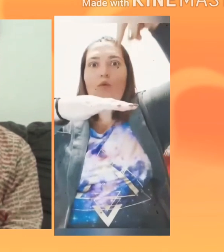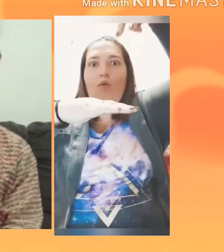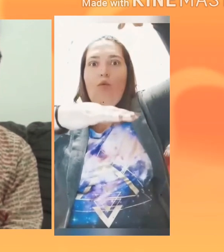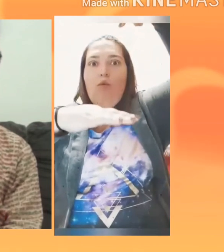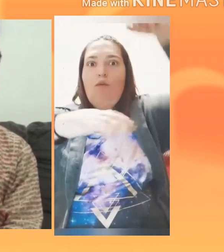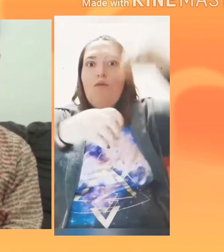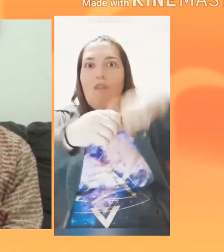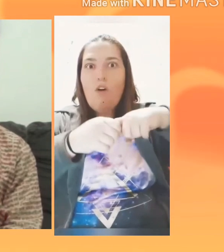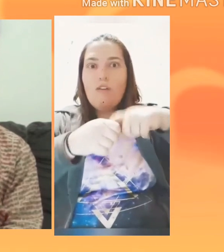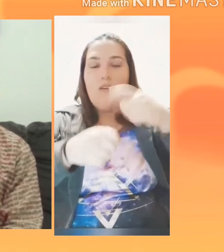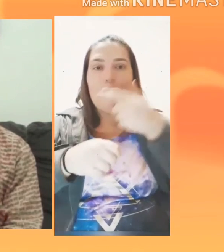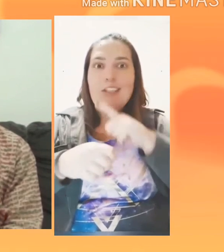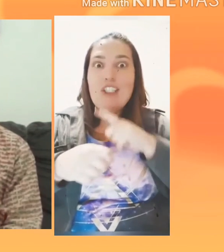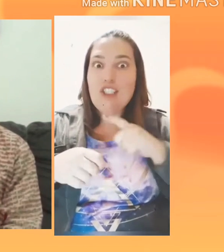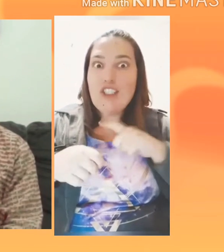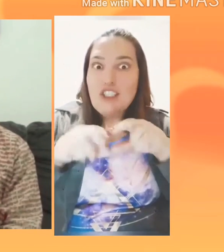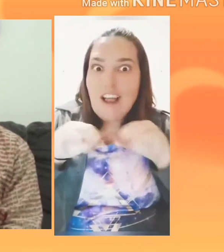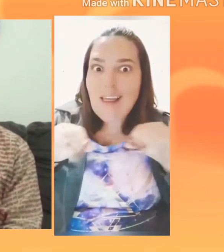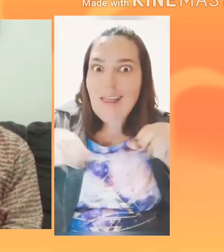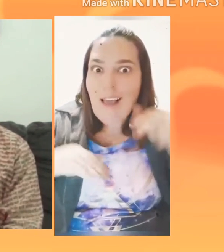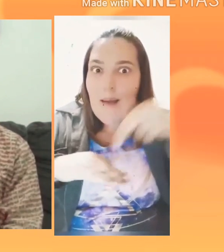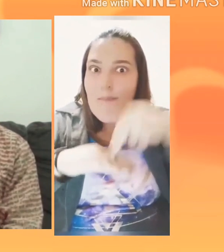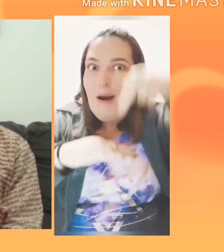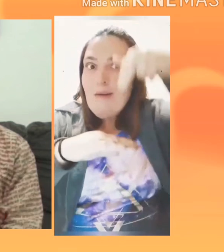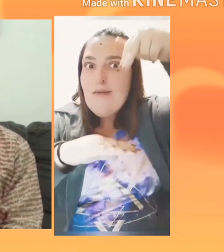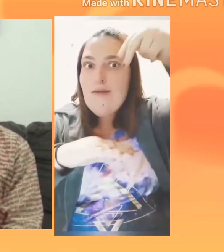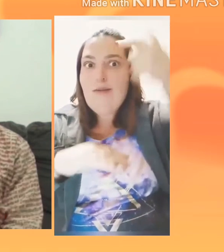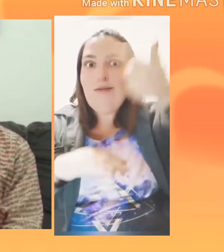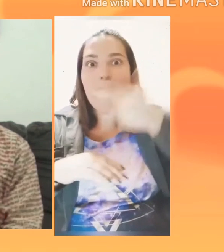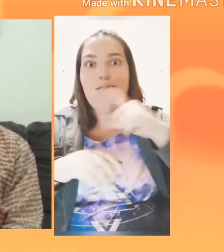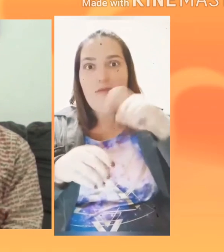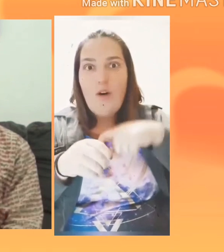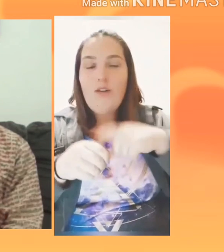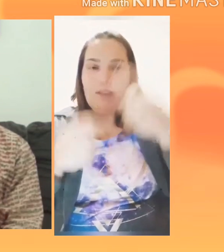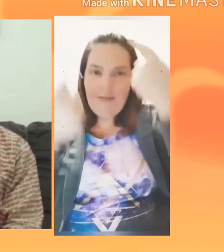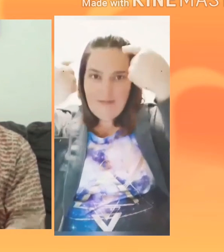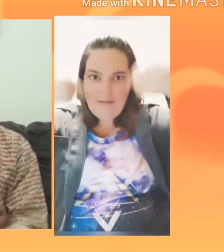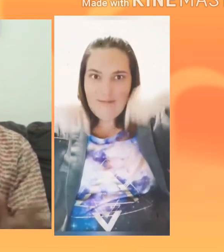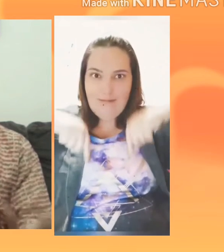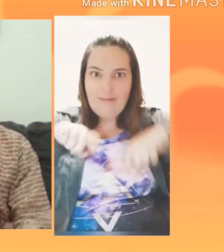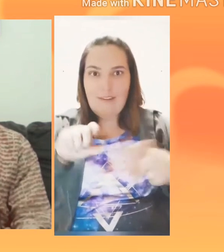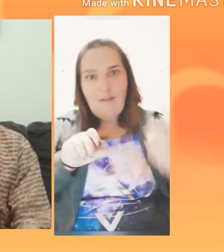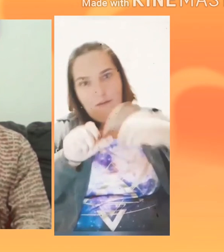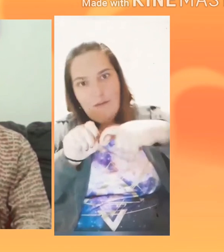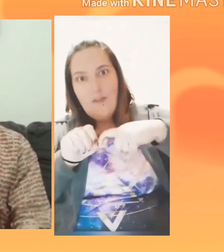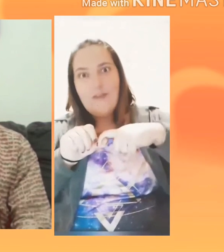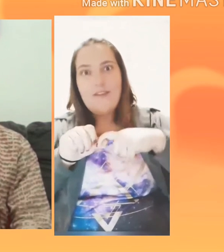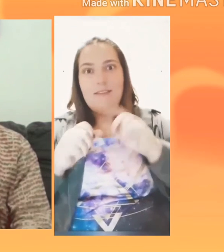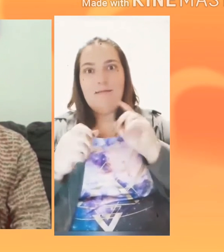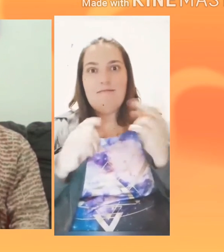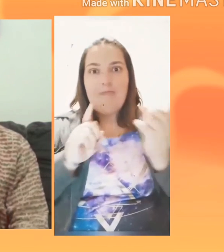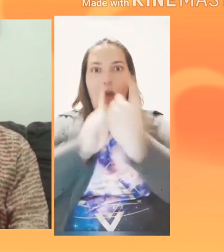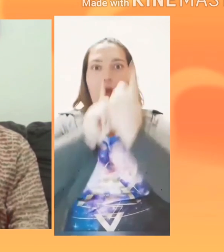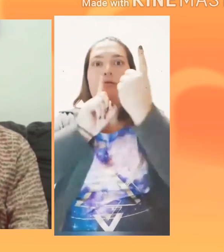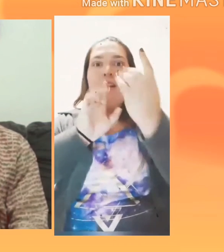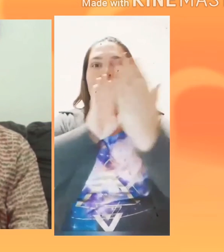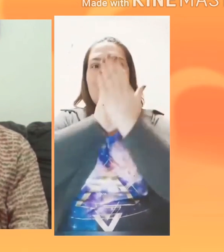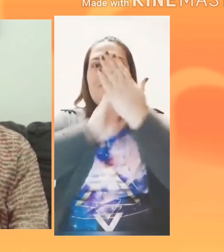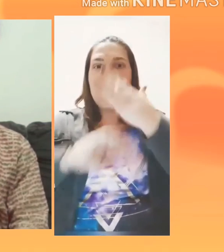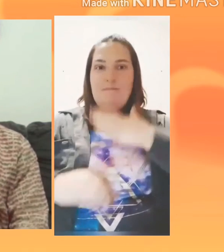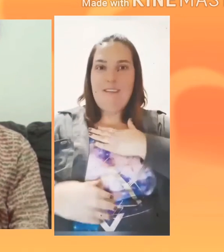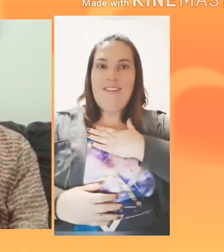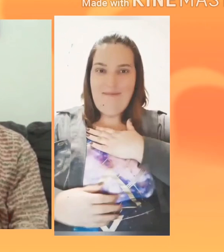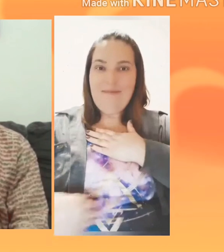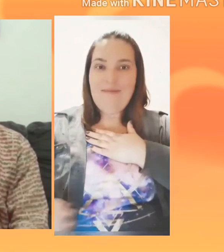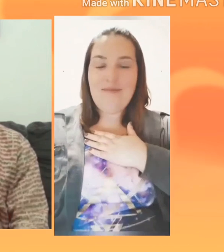gente está meio que se afogando no mar. Então, que tinha terra ali que eu podia voltar ao meu caminho por